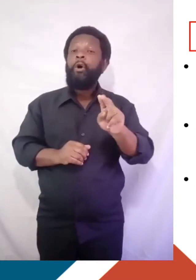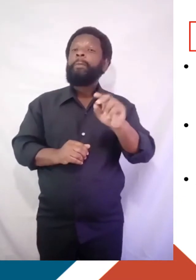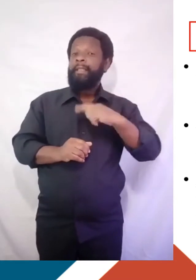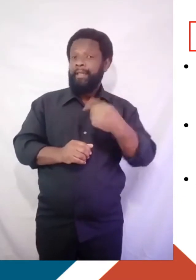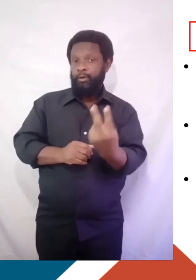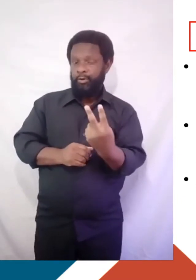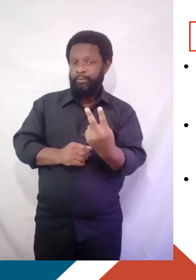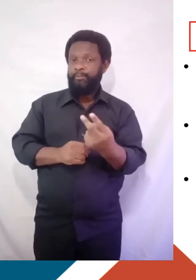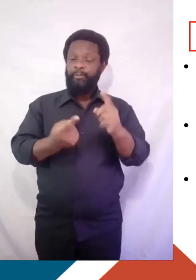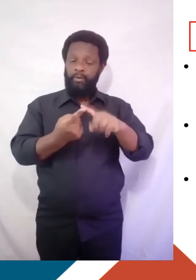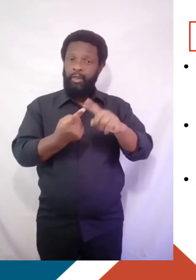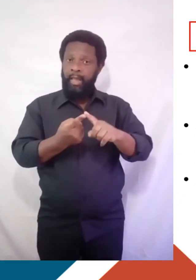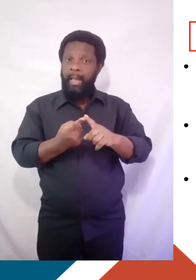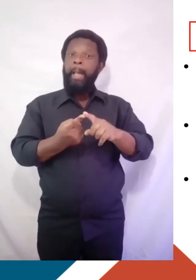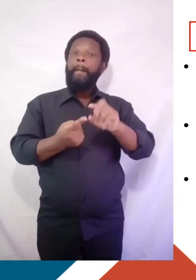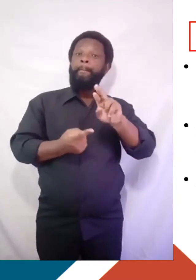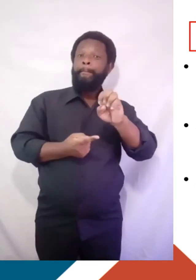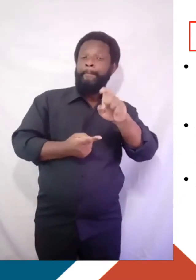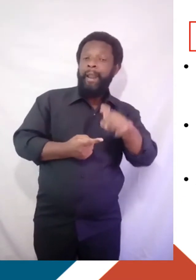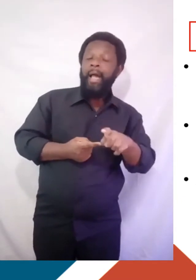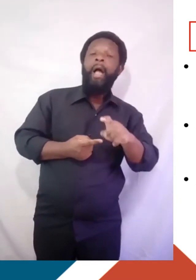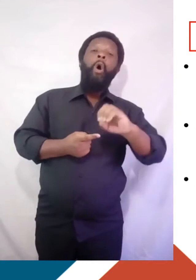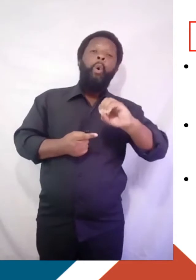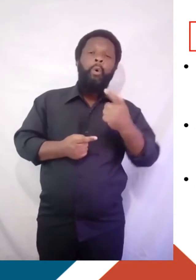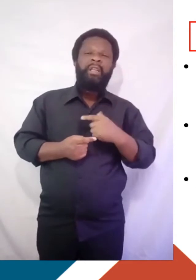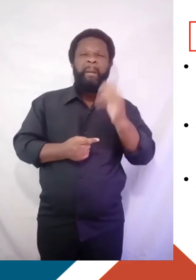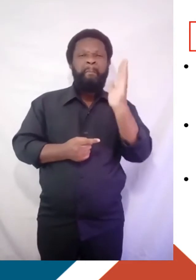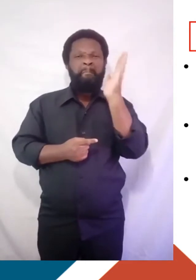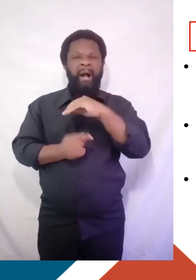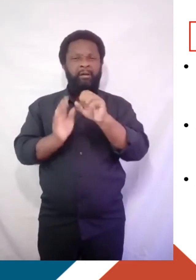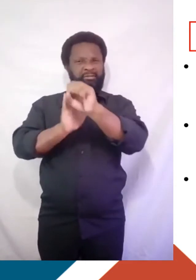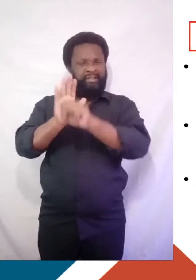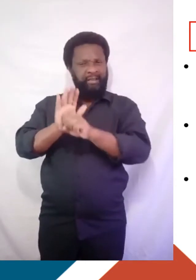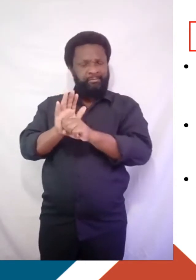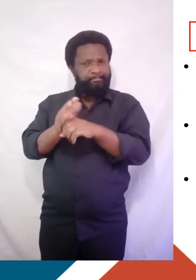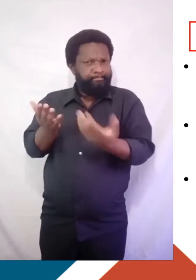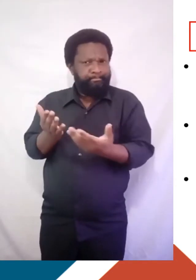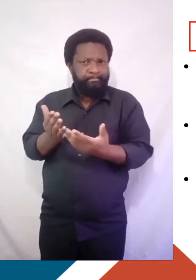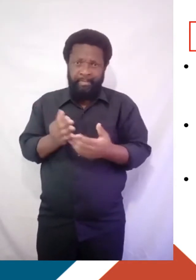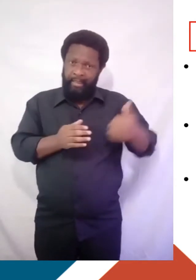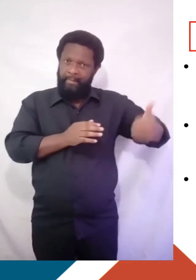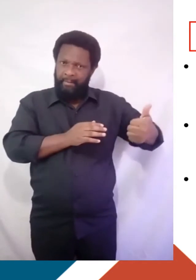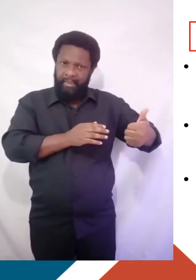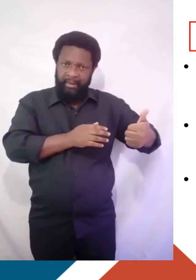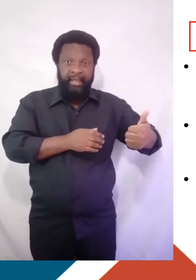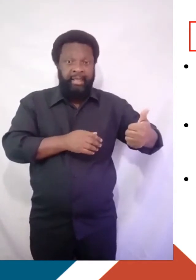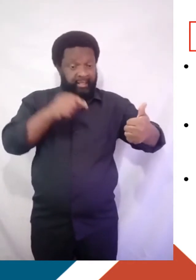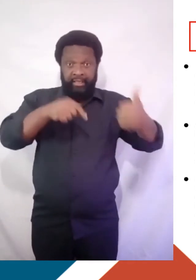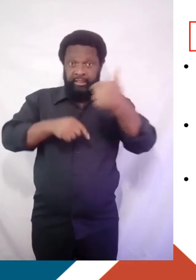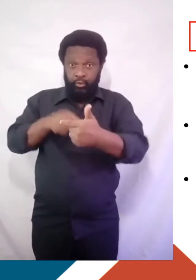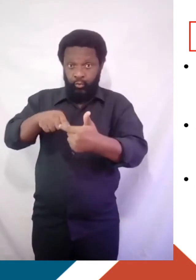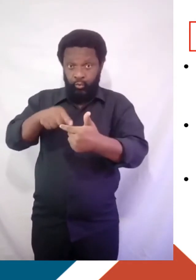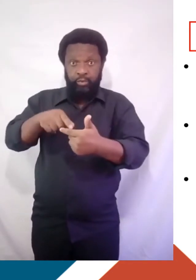maneiras diferentes: geração ultrarromântica ou geração mal do século. Diferentemente da primeira geração, que